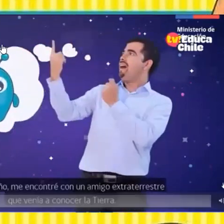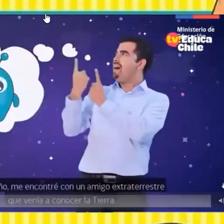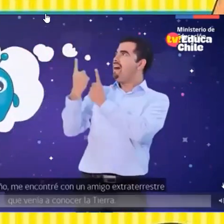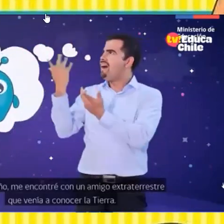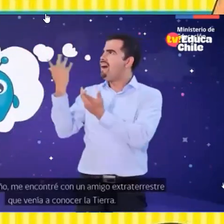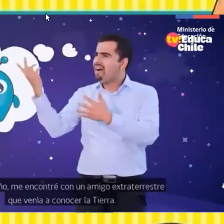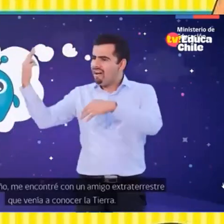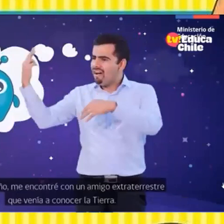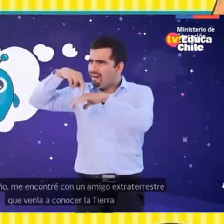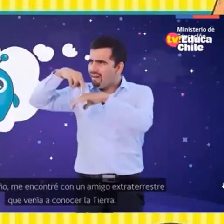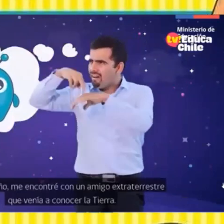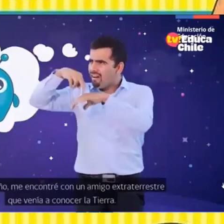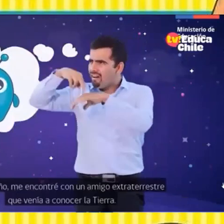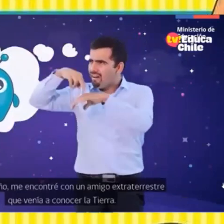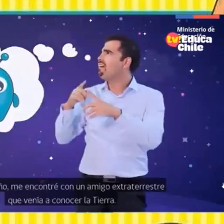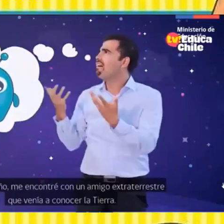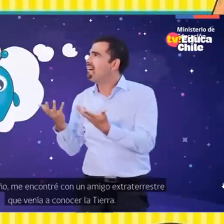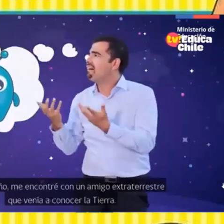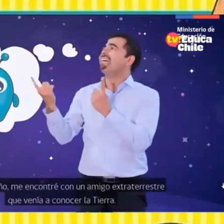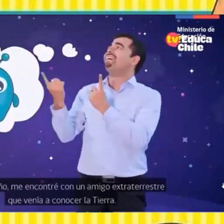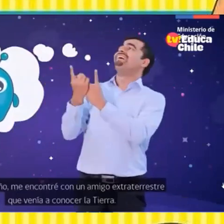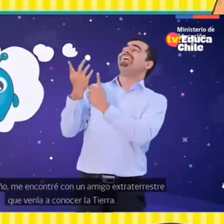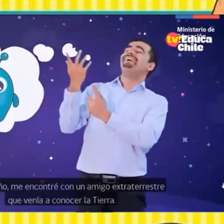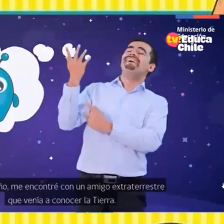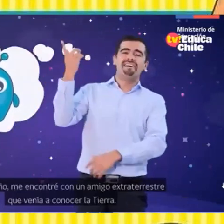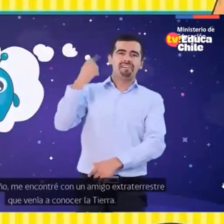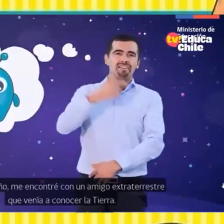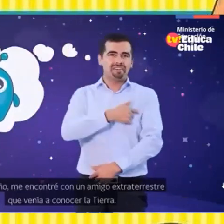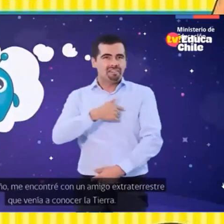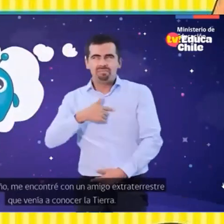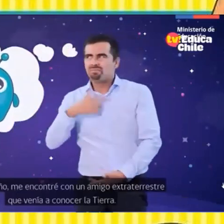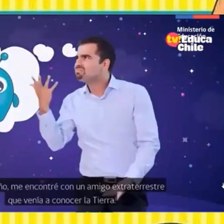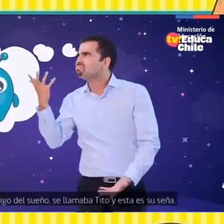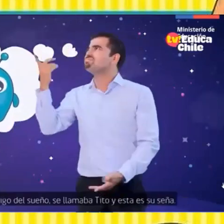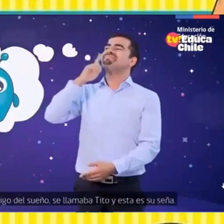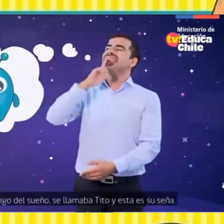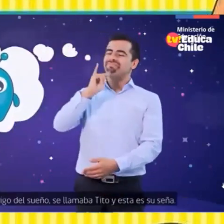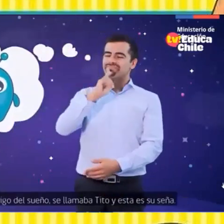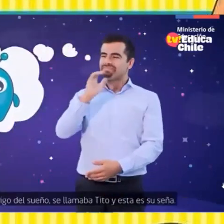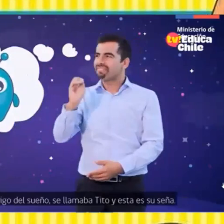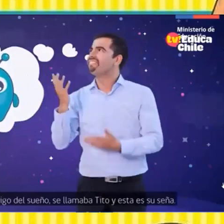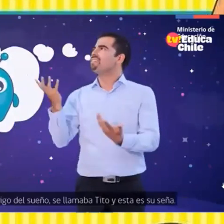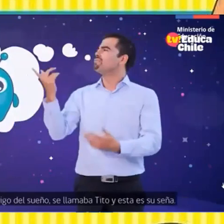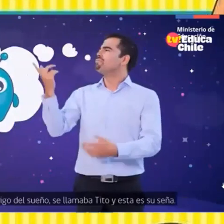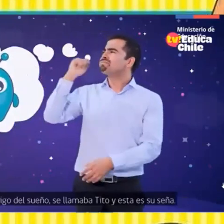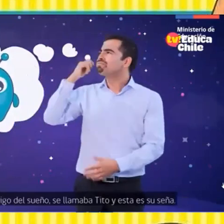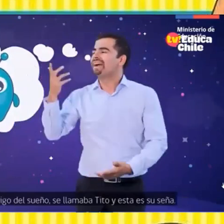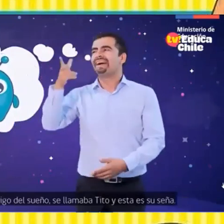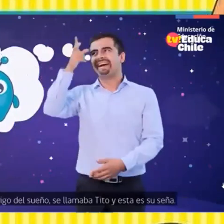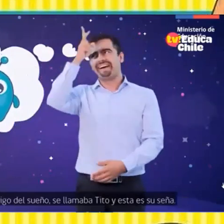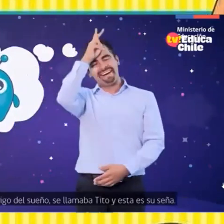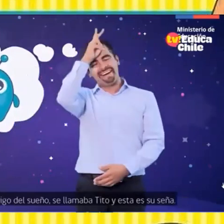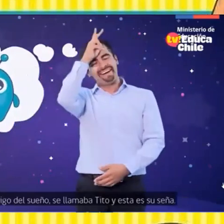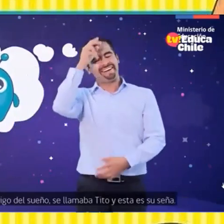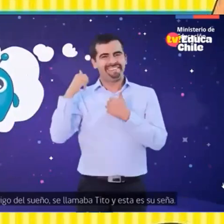En ese sueño, me encontré con un amigo extraterrestre que venía a conocer la Tierra. Este es mi amigo del sueño.